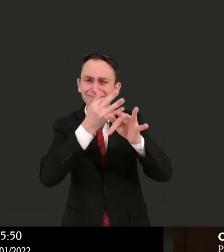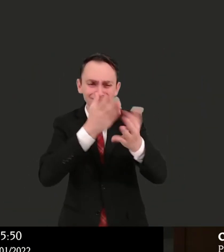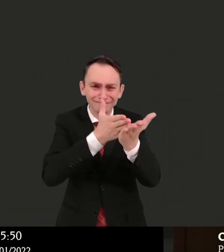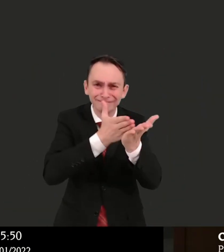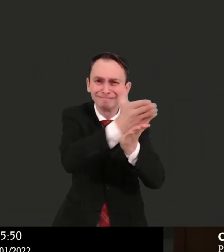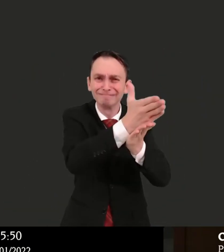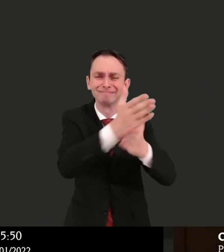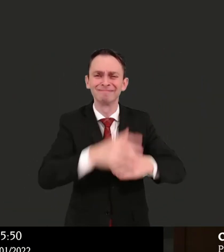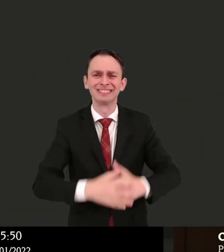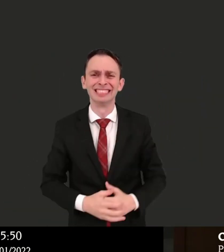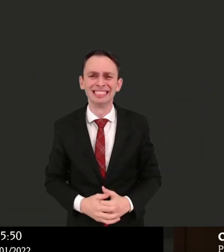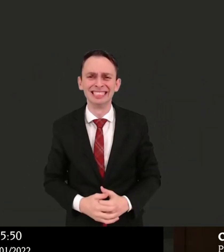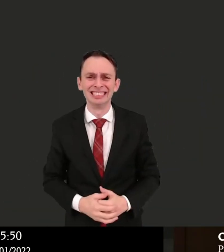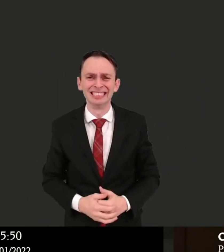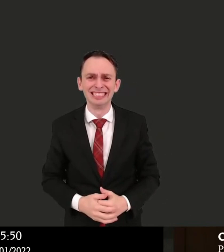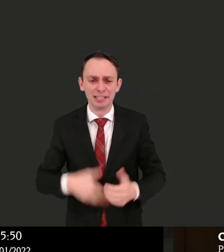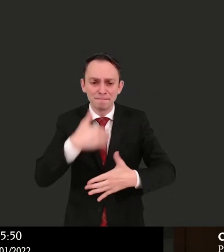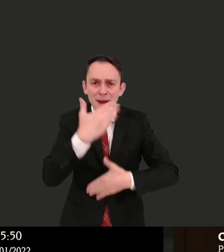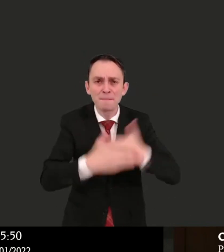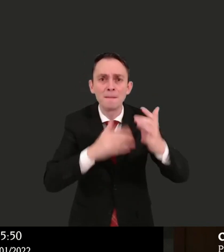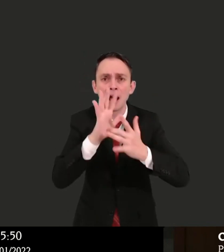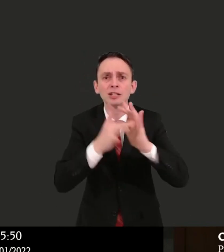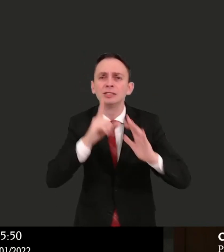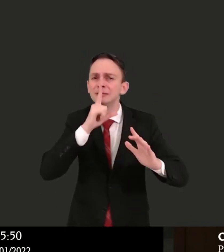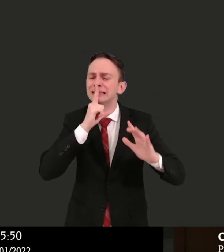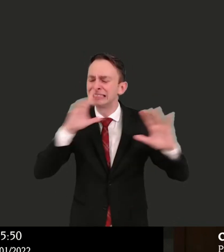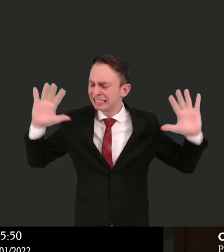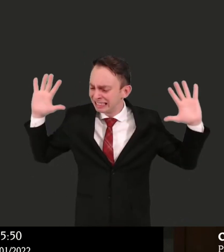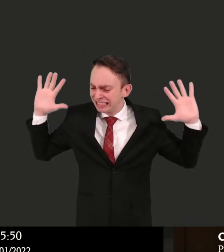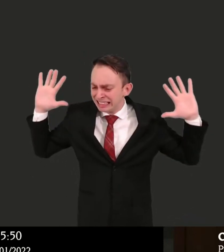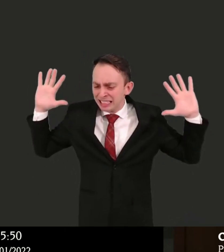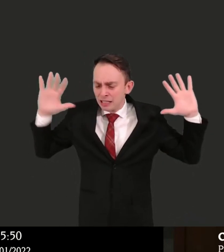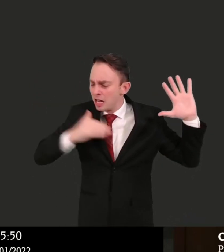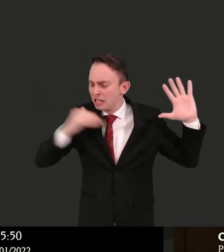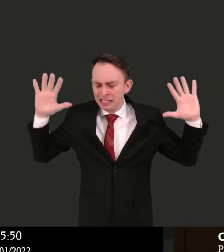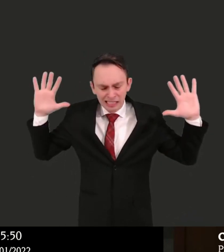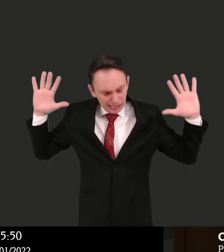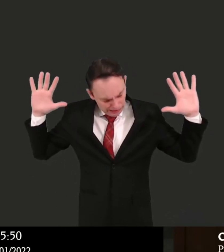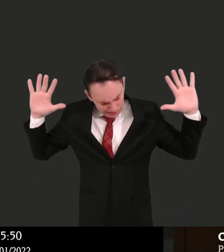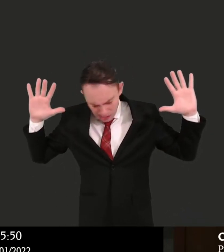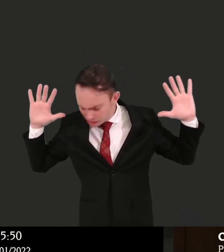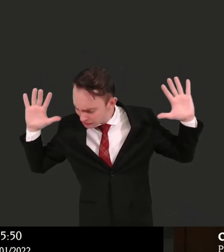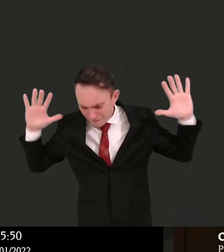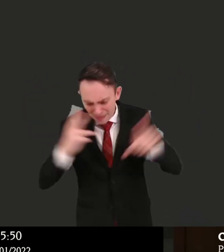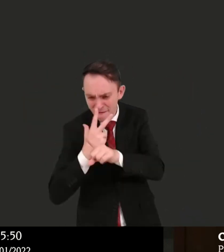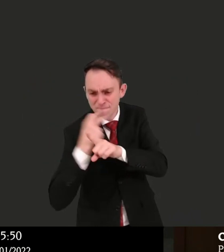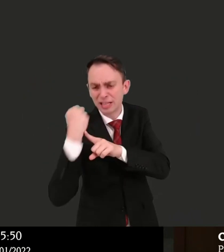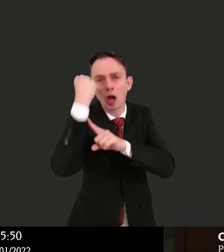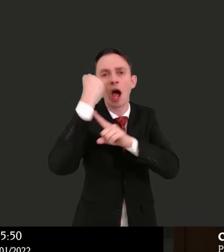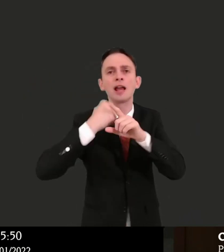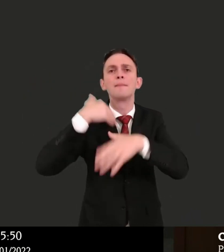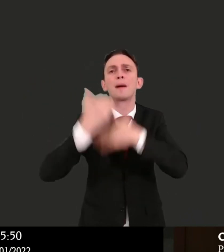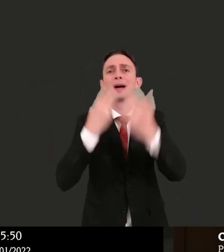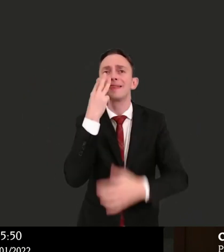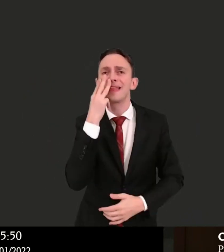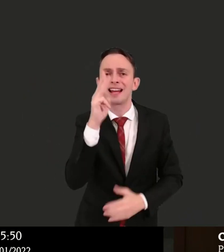aguilhão? Tragada foi a morte na vitória. Jesus se levantou e vai levantar cada um de nós também.